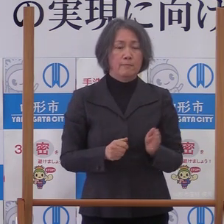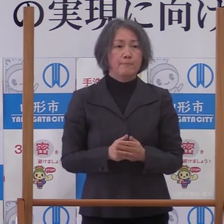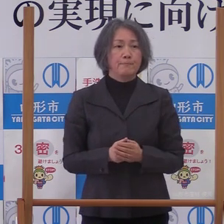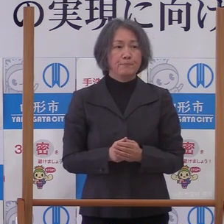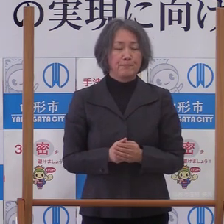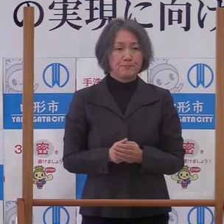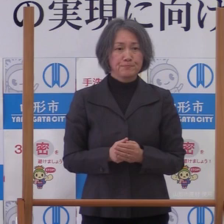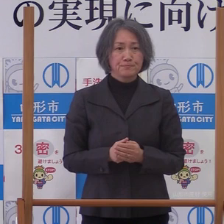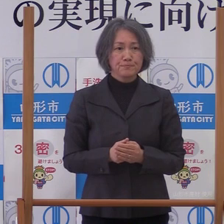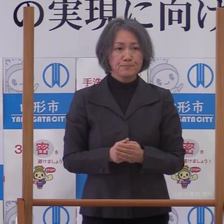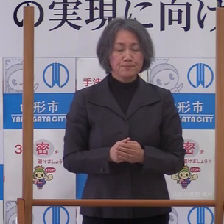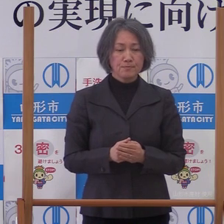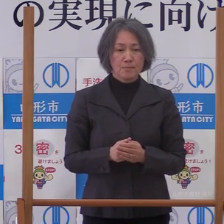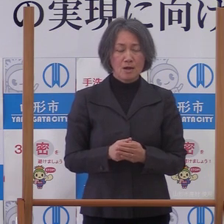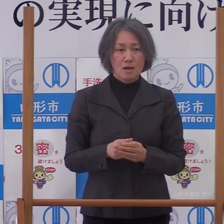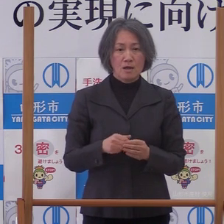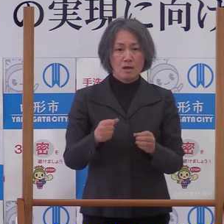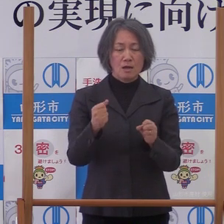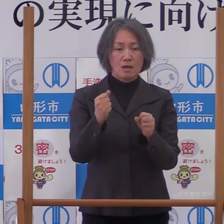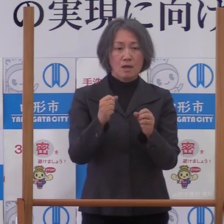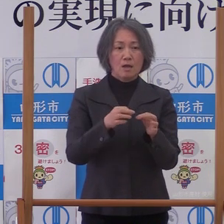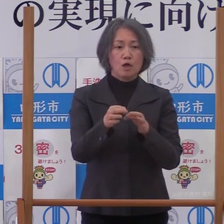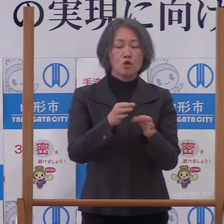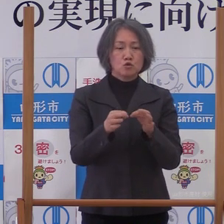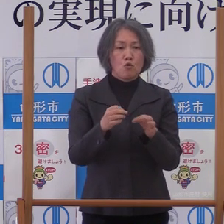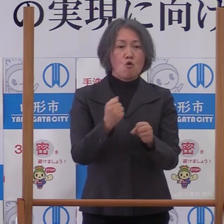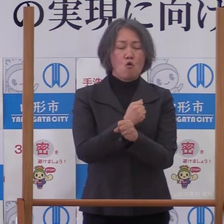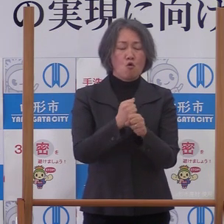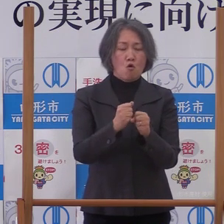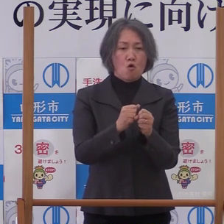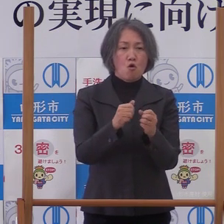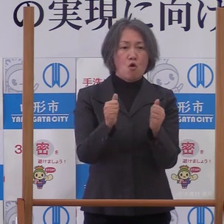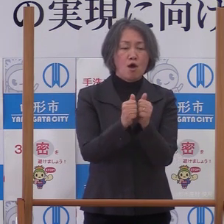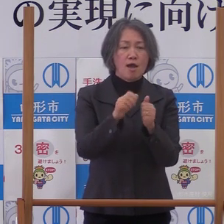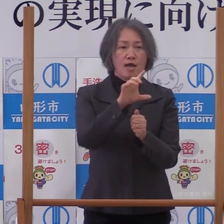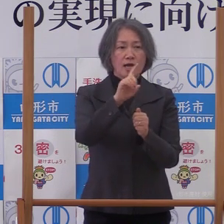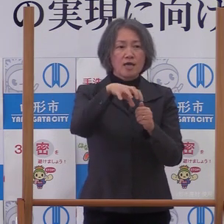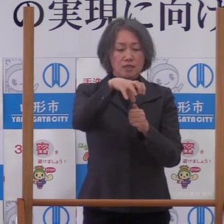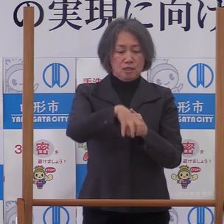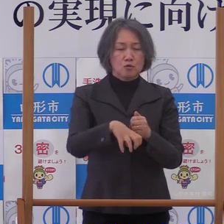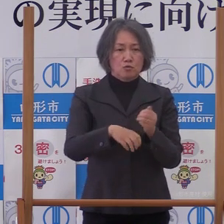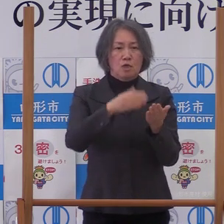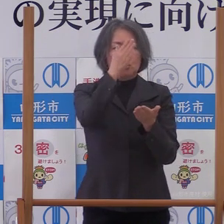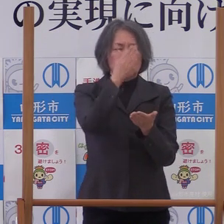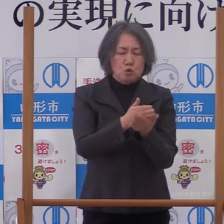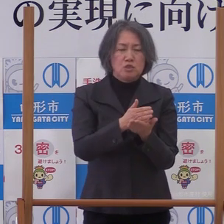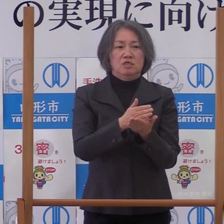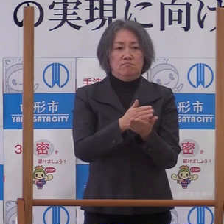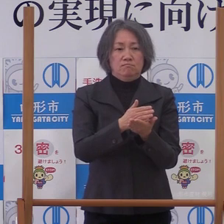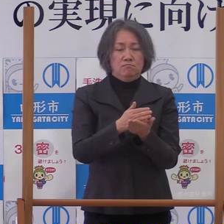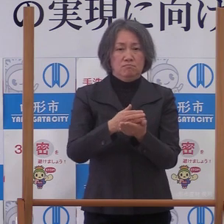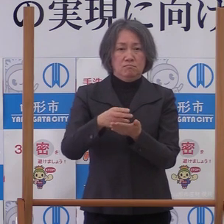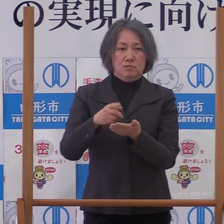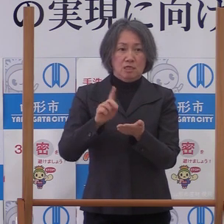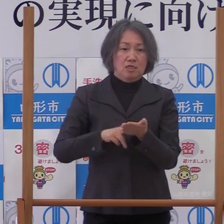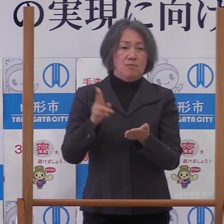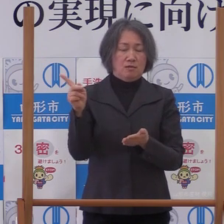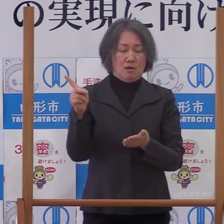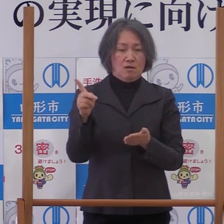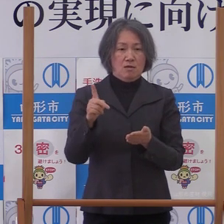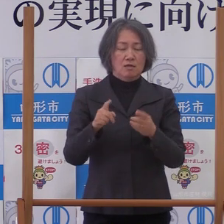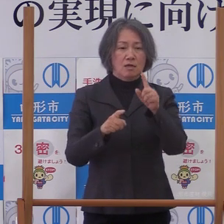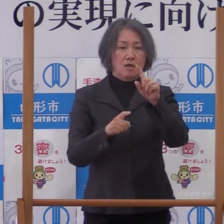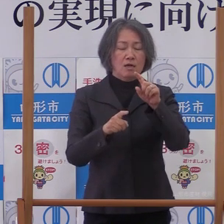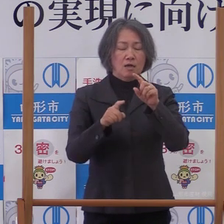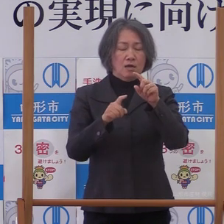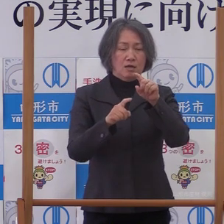はい、まず商工会議所の方で、初市の方は中止という形になりましたので、12日から、いわゆる